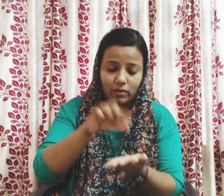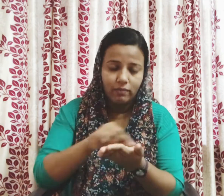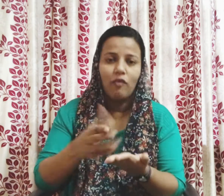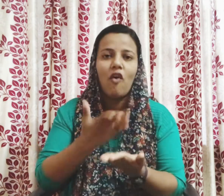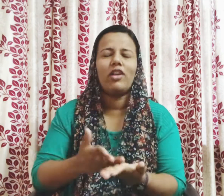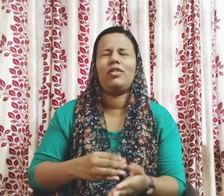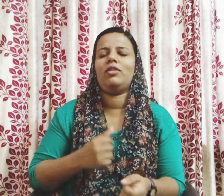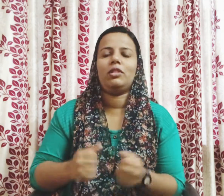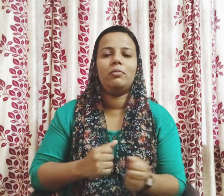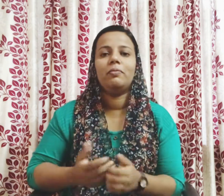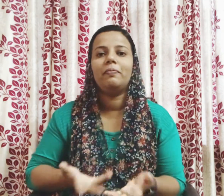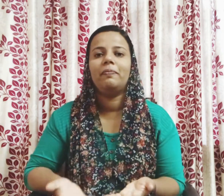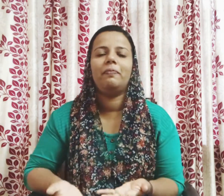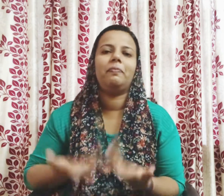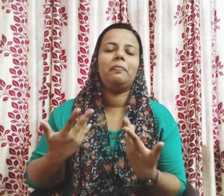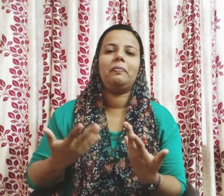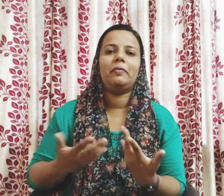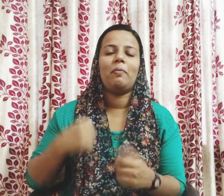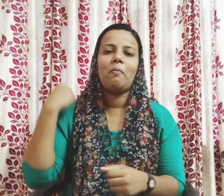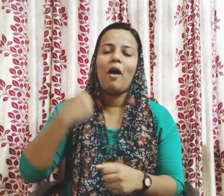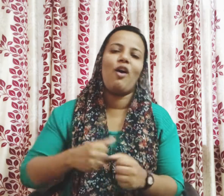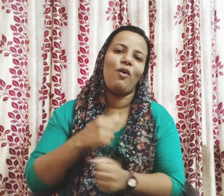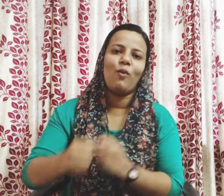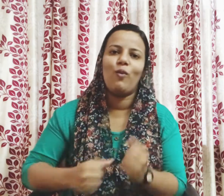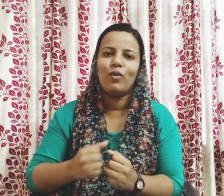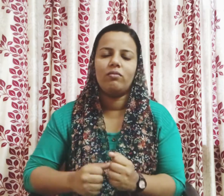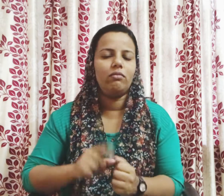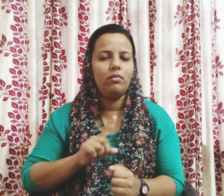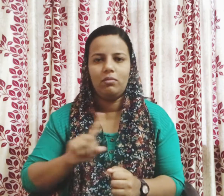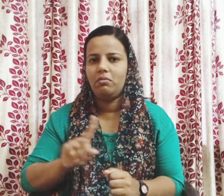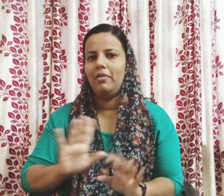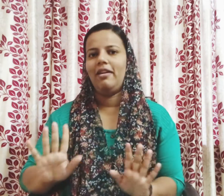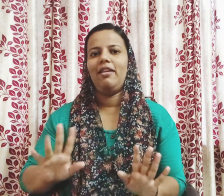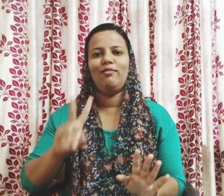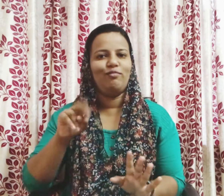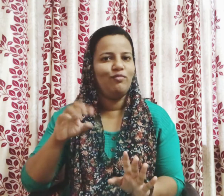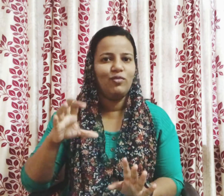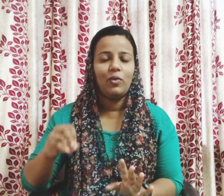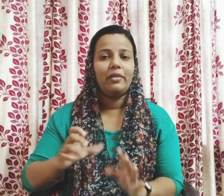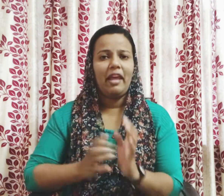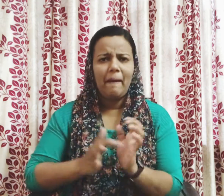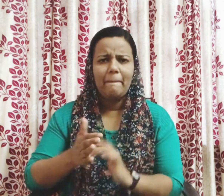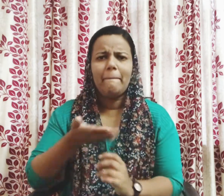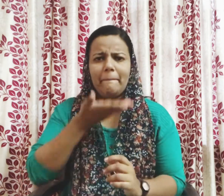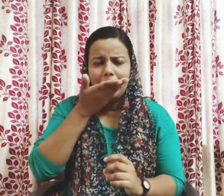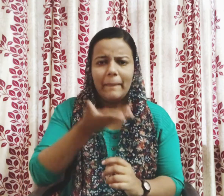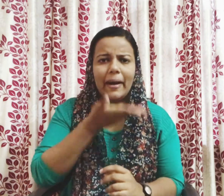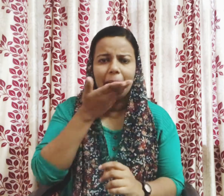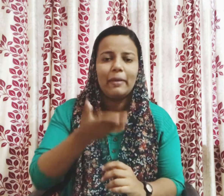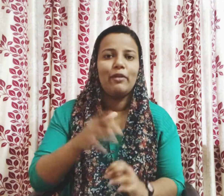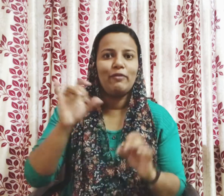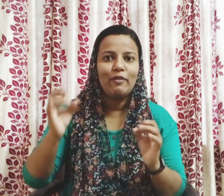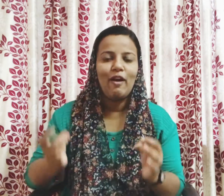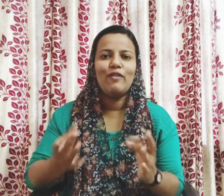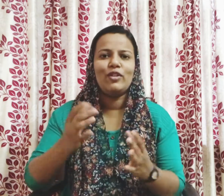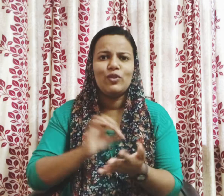വാക്യം വായിച്ചു, എന്നിട്ട് വീണ്ടും ഒരു പ്രാർത്ഥന പ്രാർത്ഥിച്ചിട്ട് ഭാഗ്യപ്പെടുത്ത ഒരൊറ്റ ഓട്ടം. അങ്ങനെ ആകരുത്. കുഞ്ഞുങ്ങളെ ട്രെയിൻ ചെയ്യണം. രാവിലെ എഴുന്നേറ്റ് സ്കൂൾ